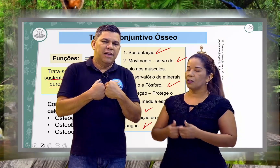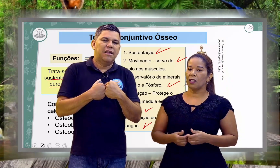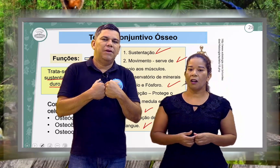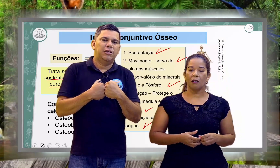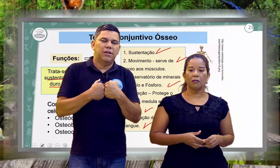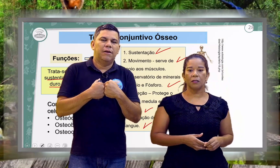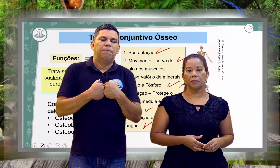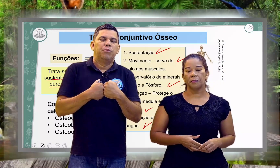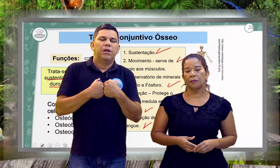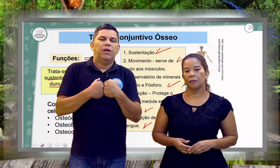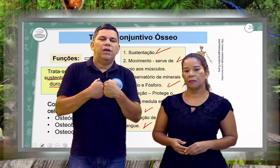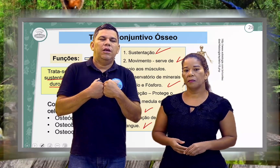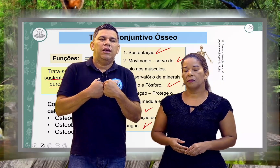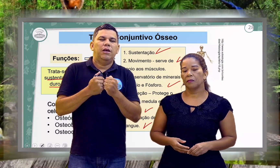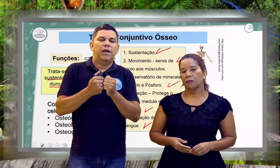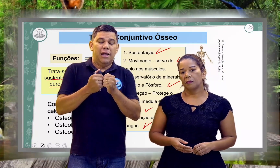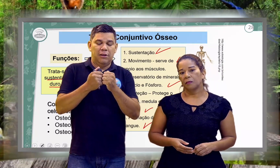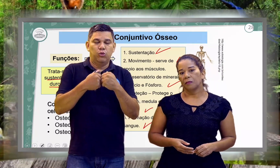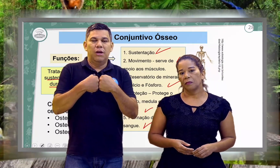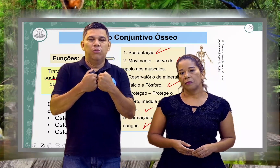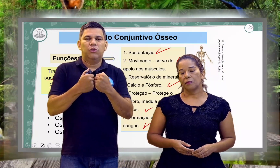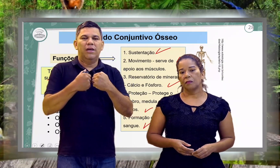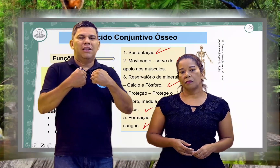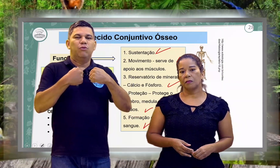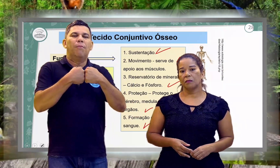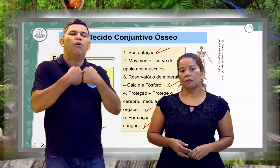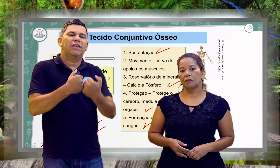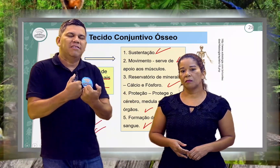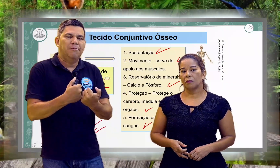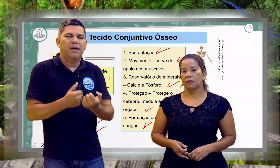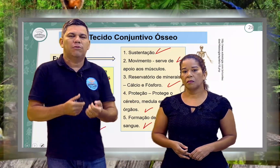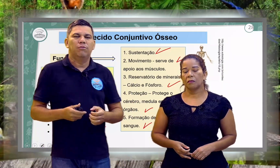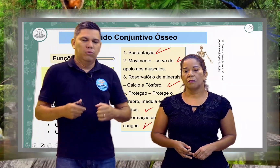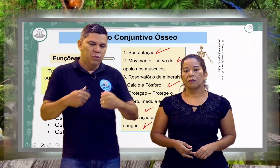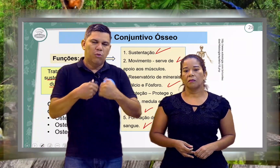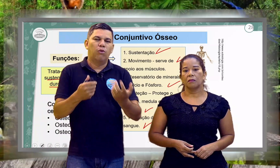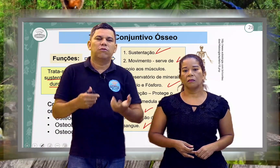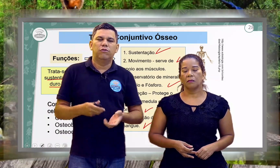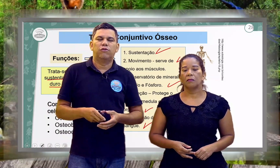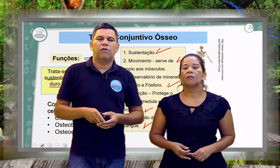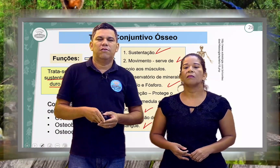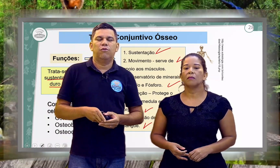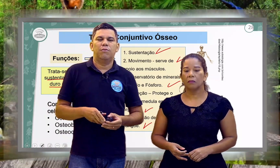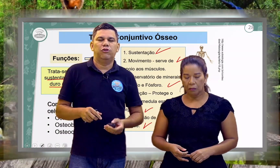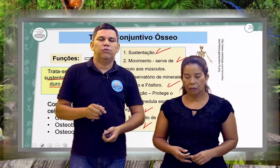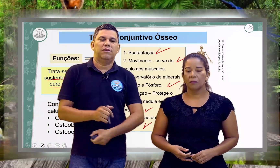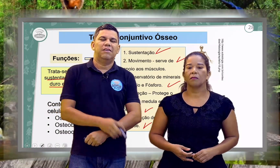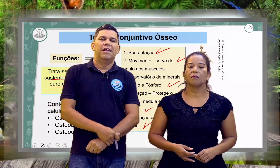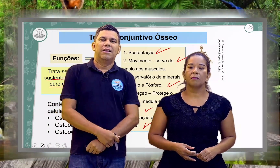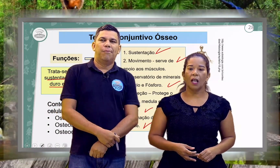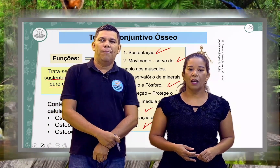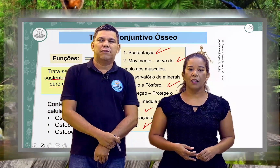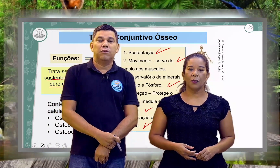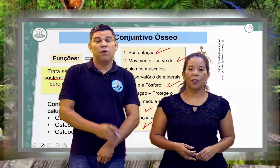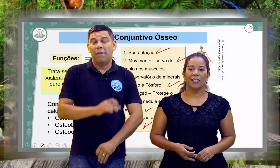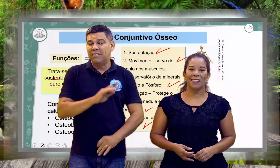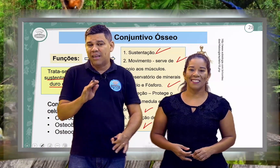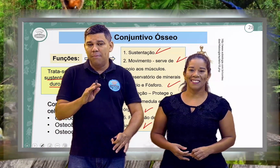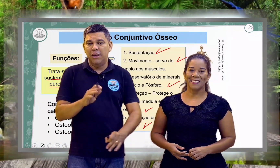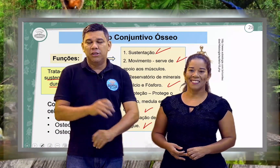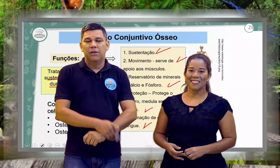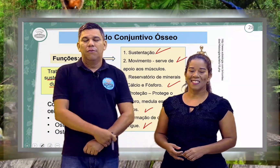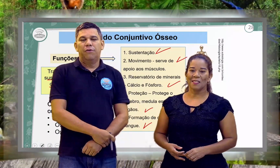falou. Exatamente, né? E ela ajuda muito aí no amortecimento do encontro dos ossos em algumas juntas. Tá bom, pessoal?